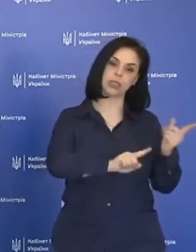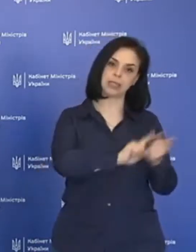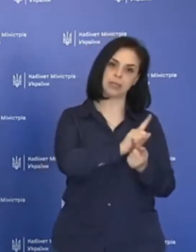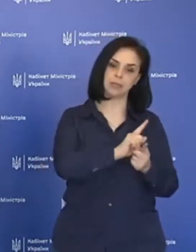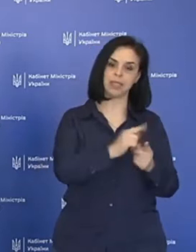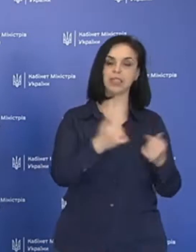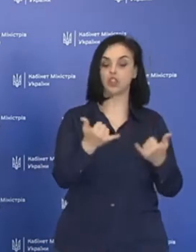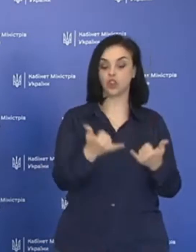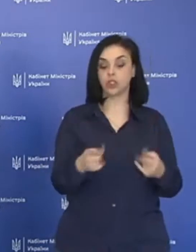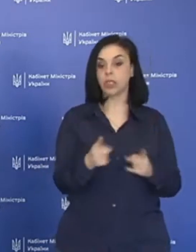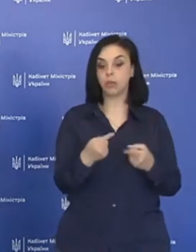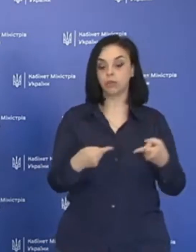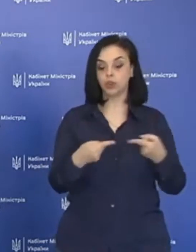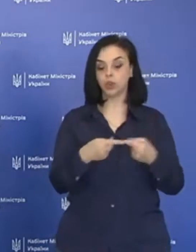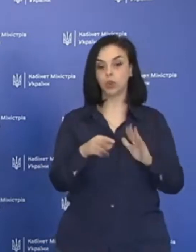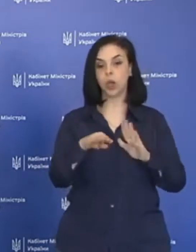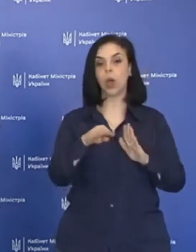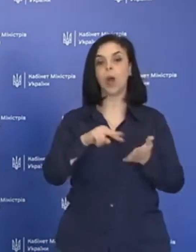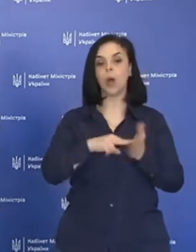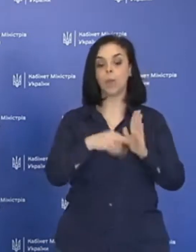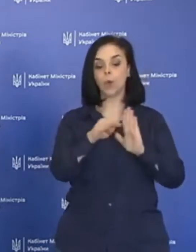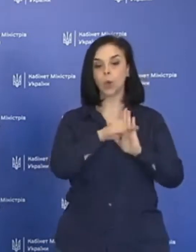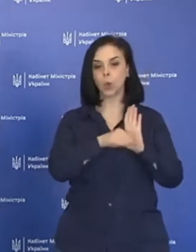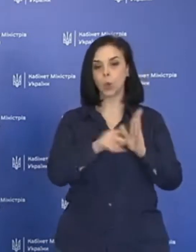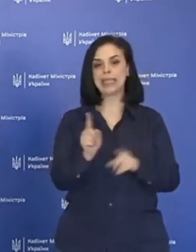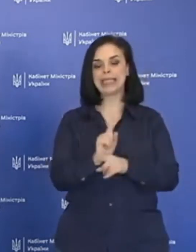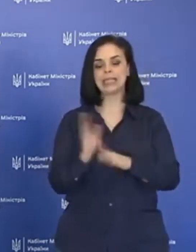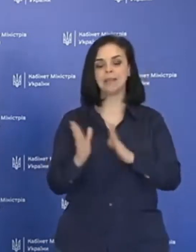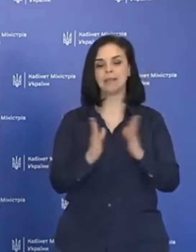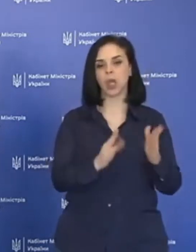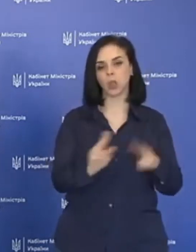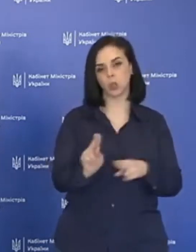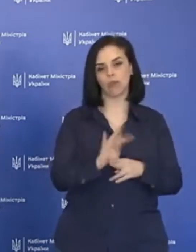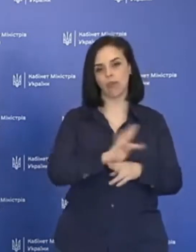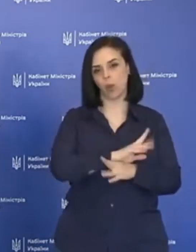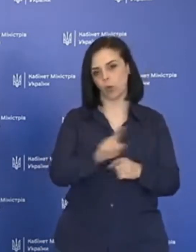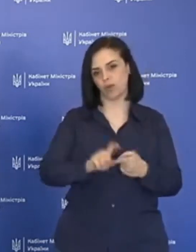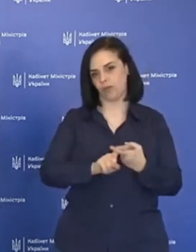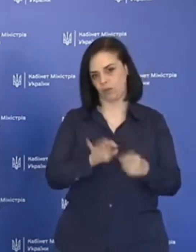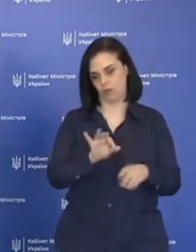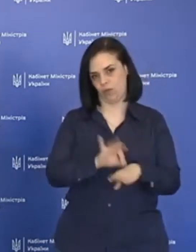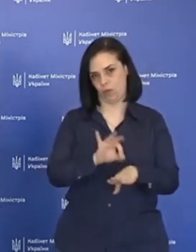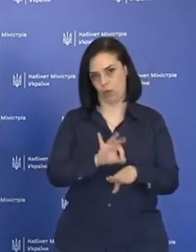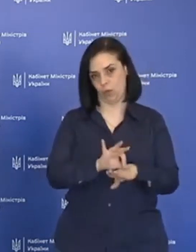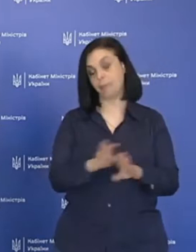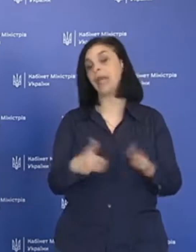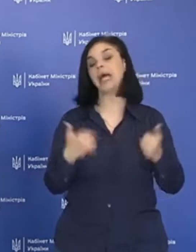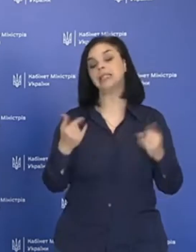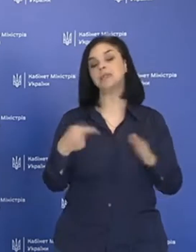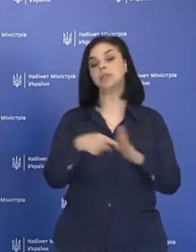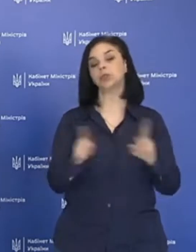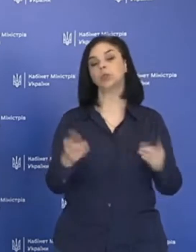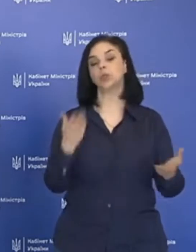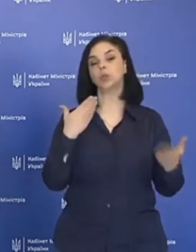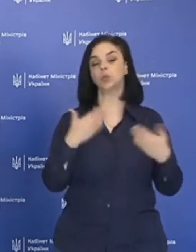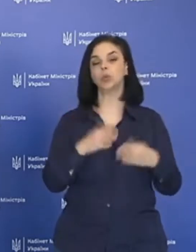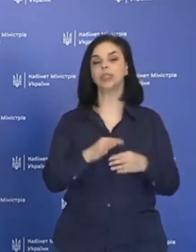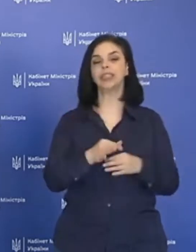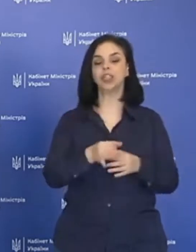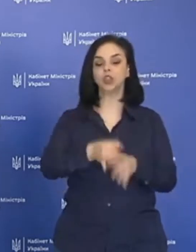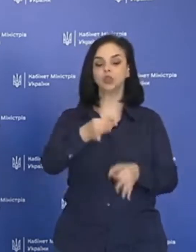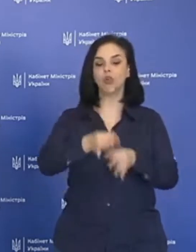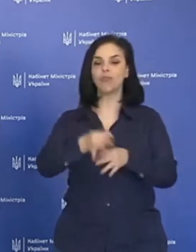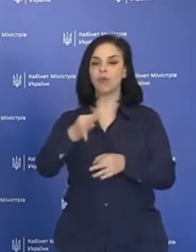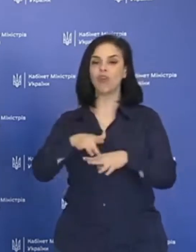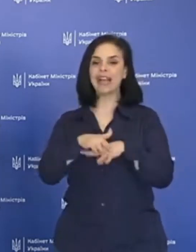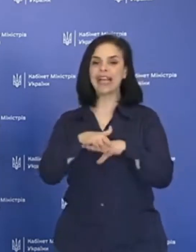зміни саме щодо протоколу і стандарту лікування коронавірусної хвороби. Тепер те, що стосується стовбурових